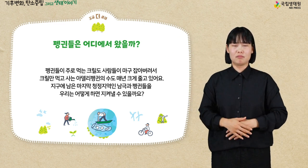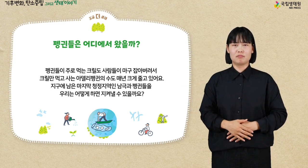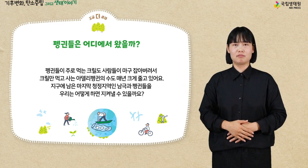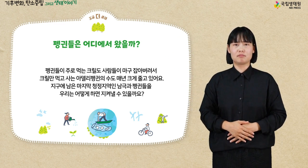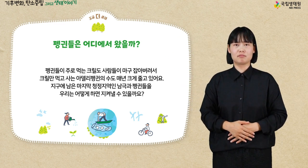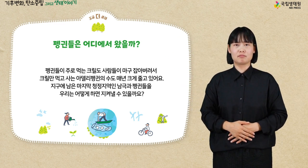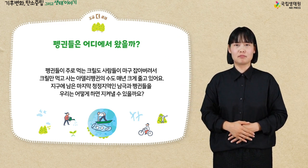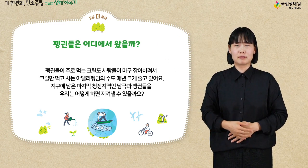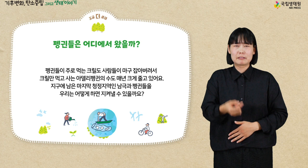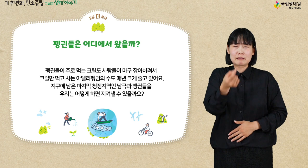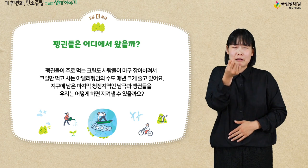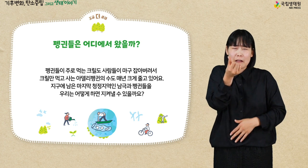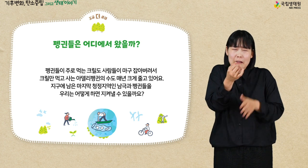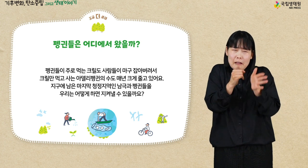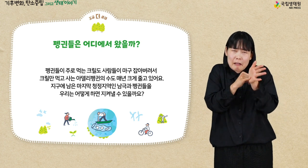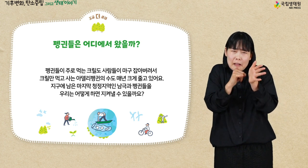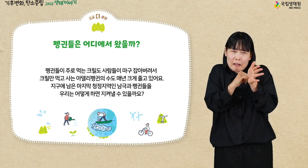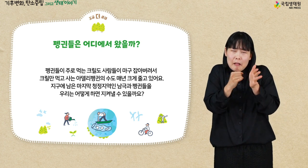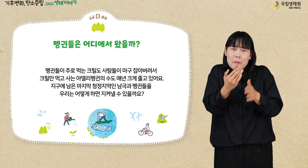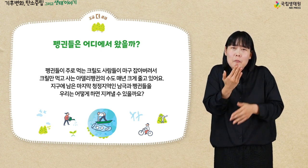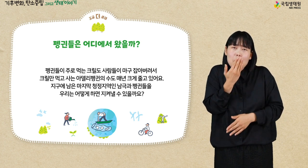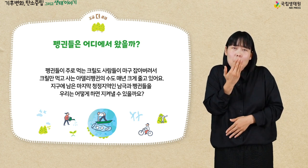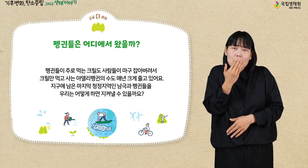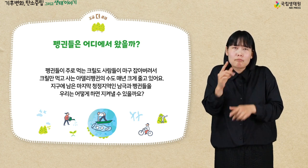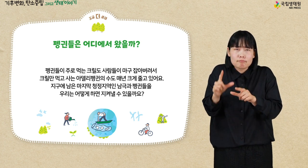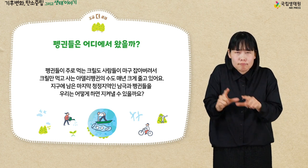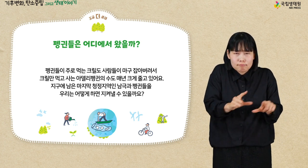수도 매년 크게 줄고 있어요.